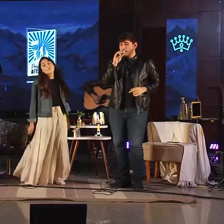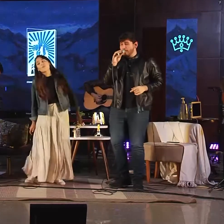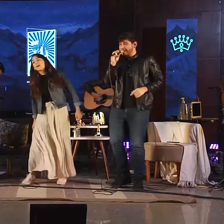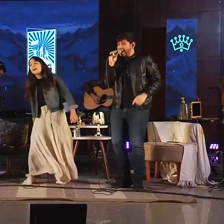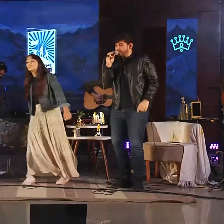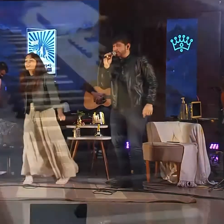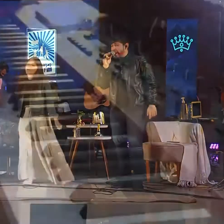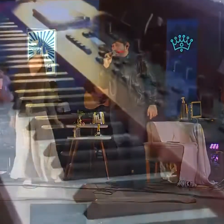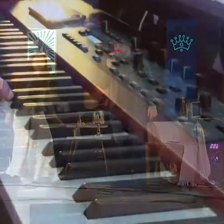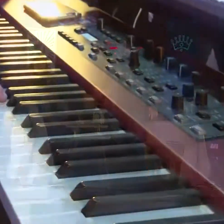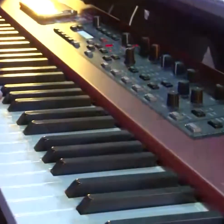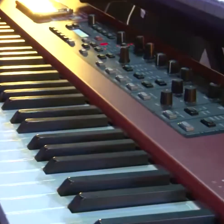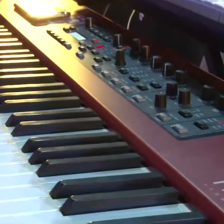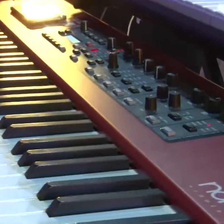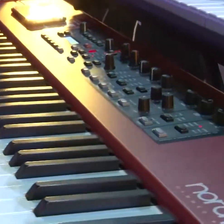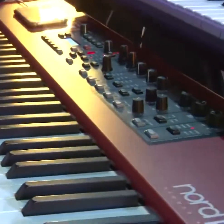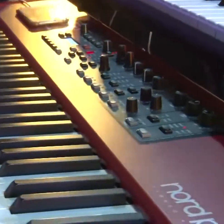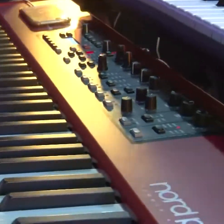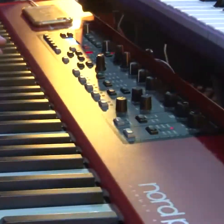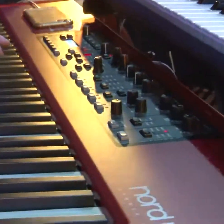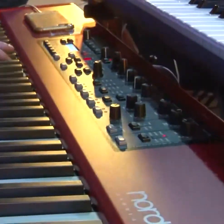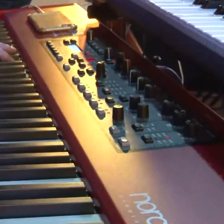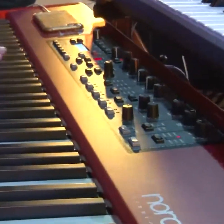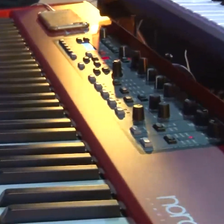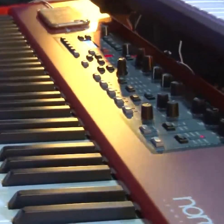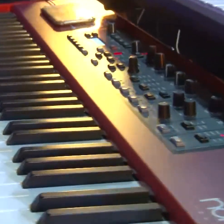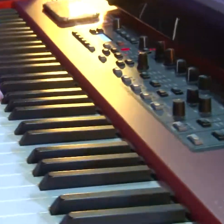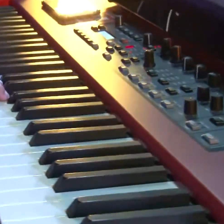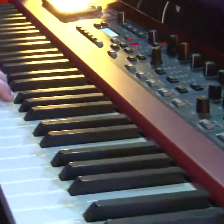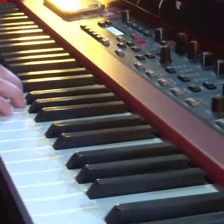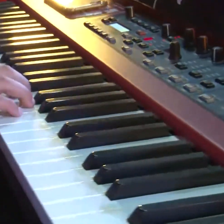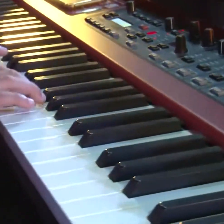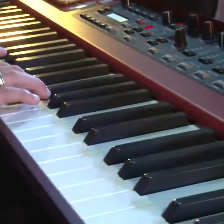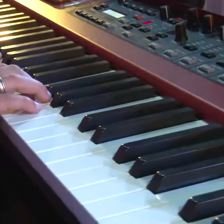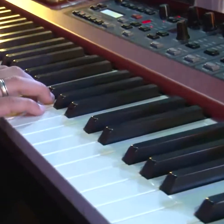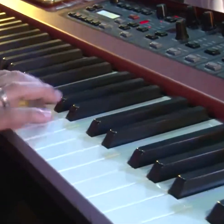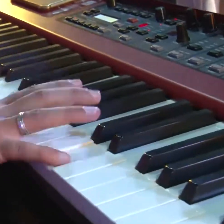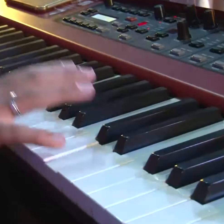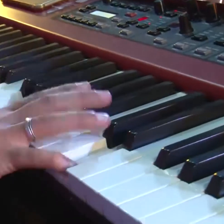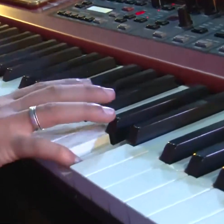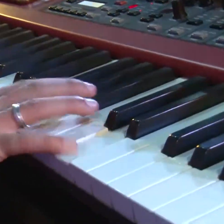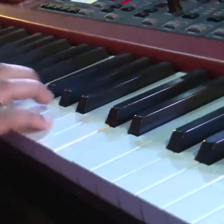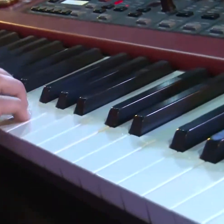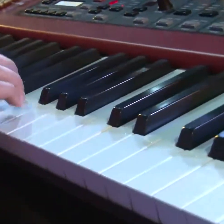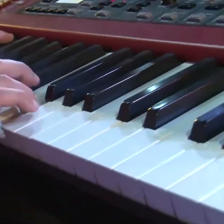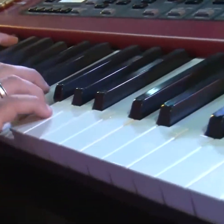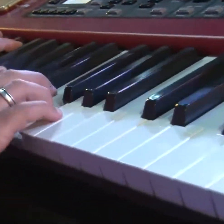Fomos convocados a lutar e com o Senhor cooperar.